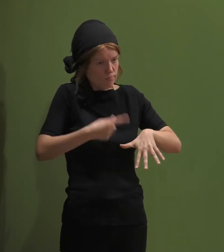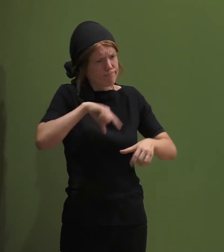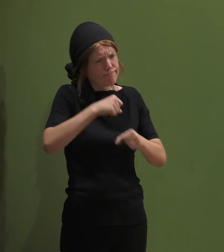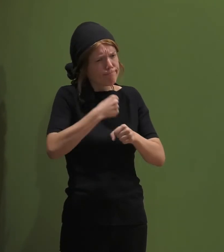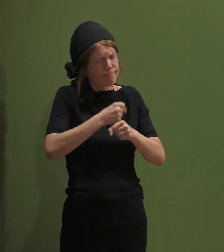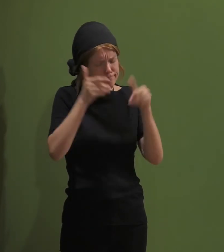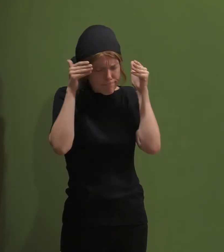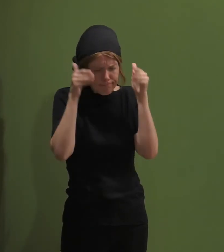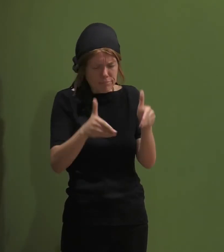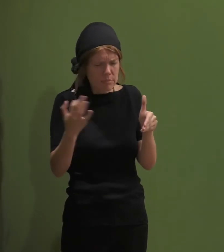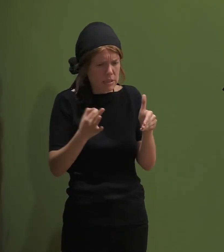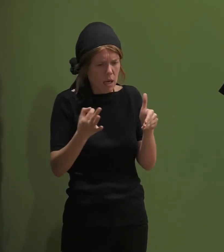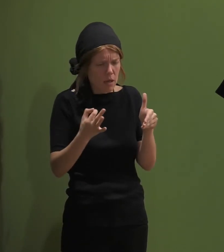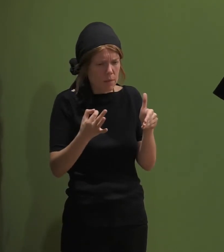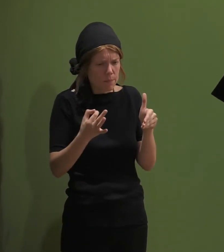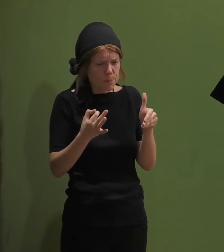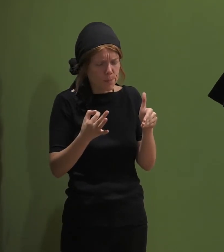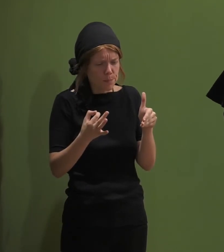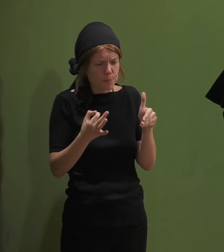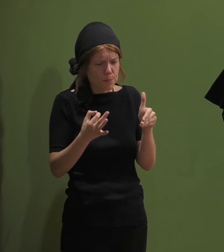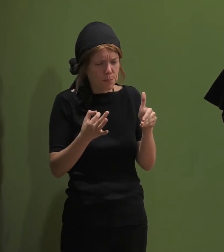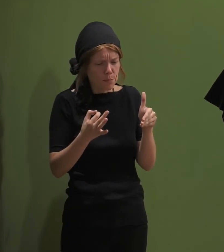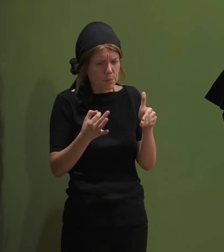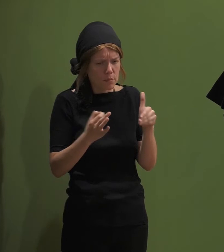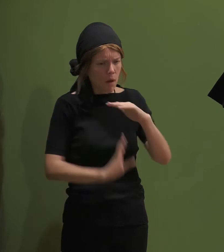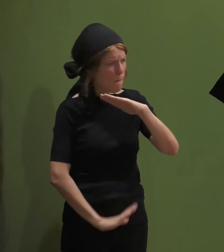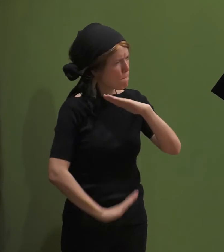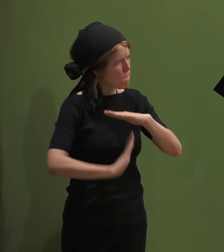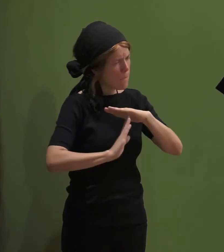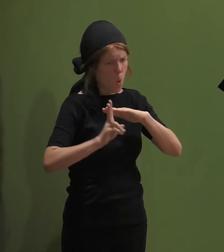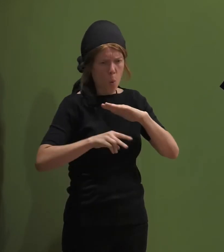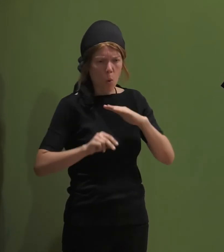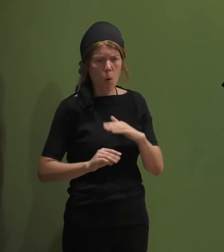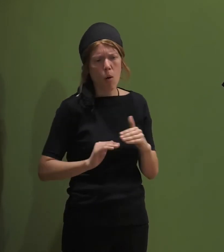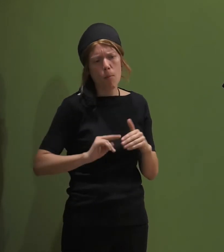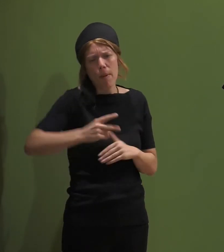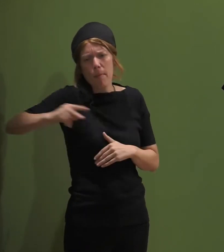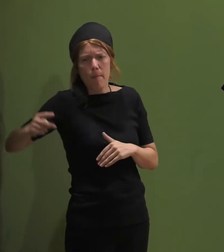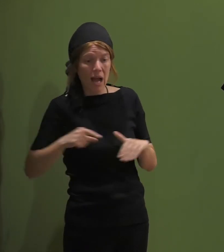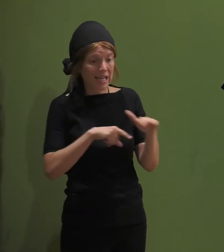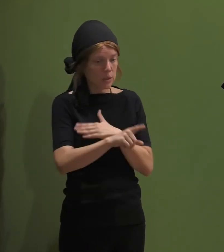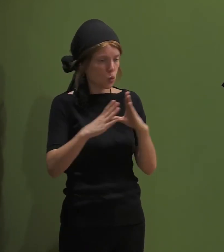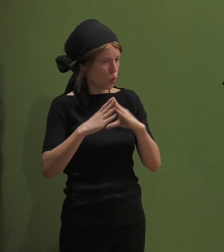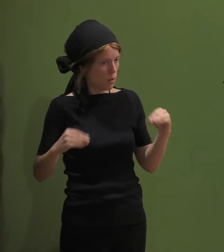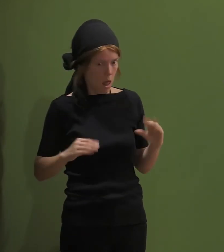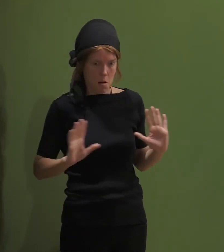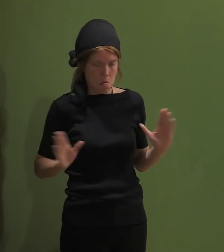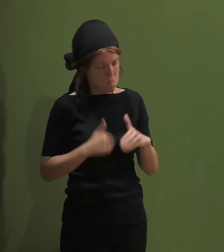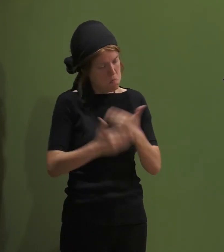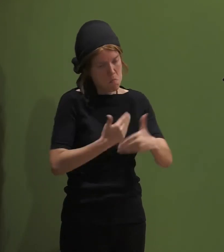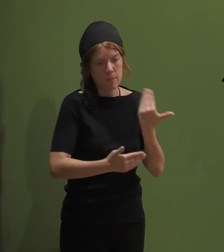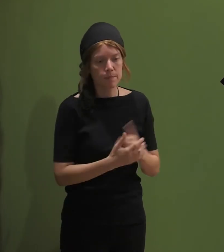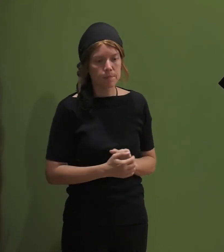labor se ha centrado en que no se produjese ningún tipo de parón o discontinuidad grave en la gestión de la universidad.